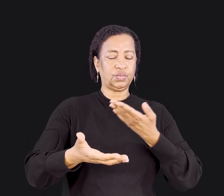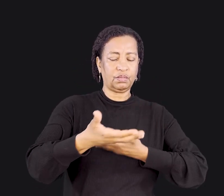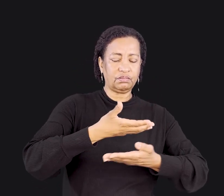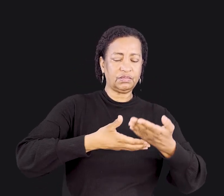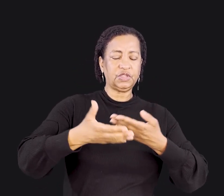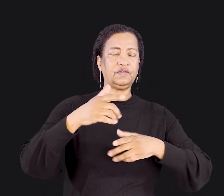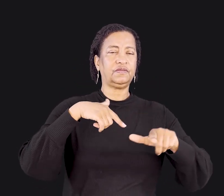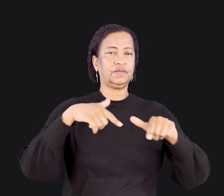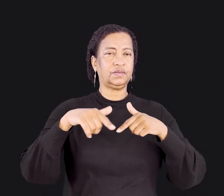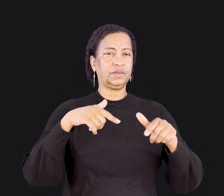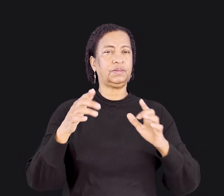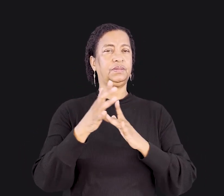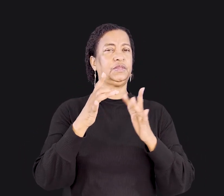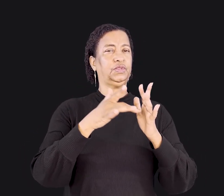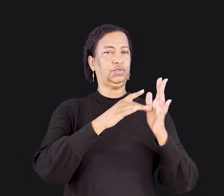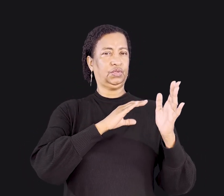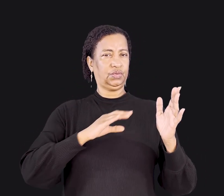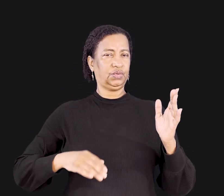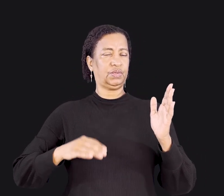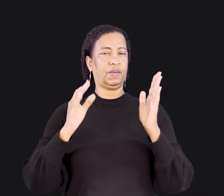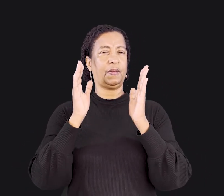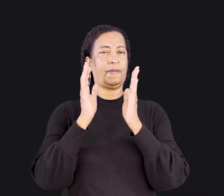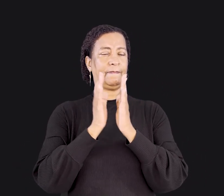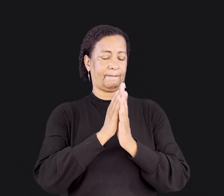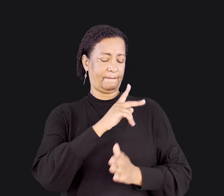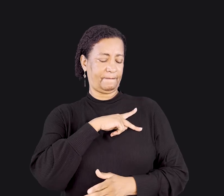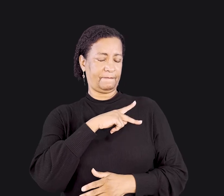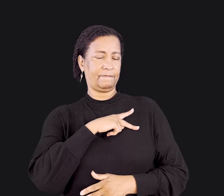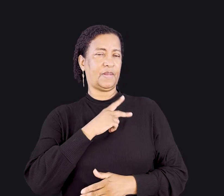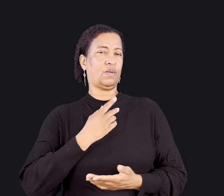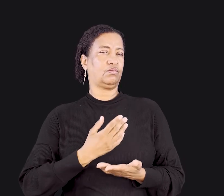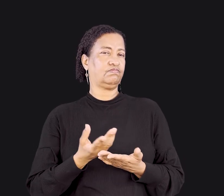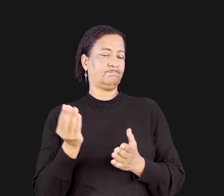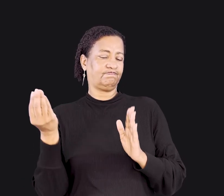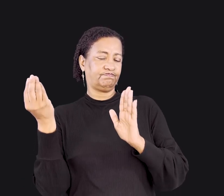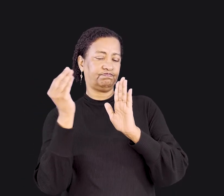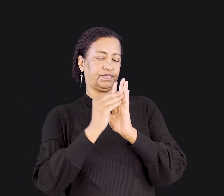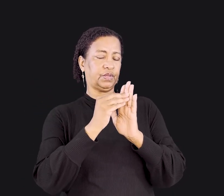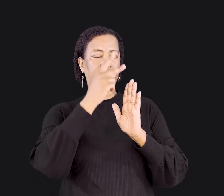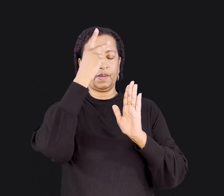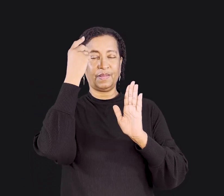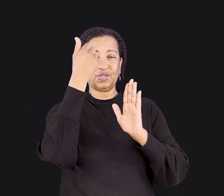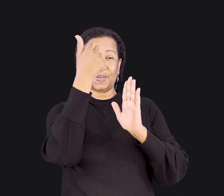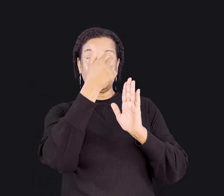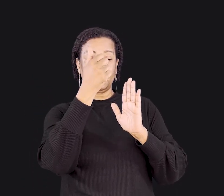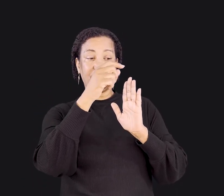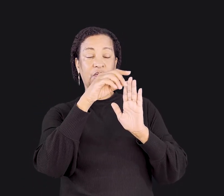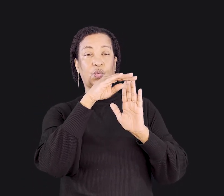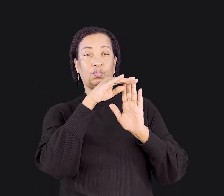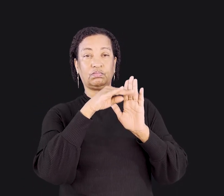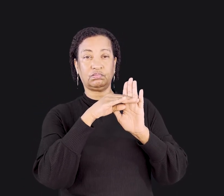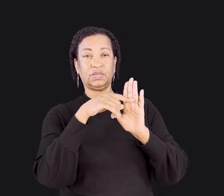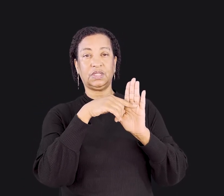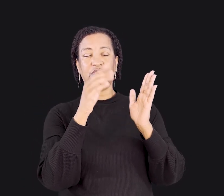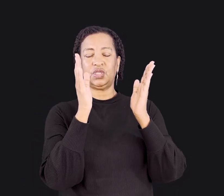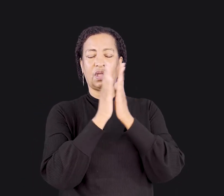na obra de Jesus Cristo, Paulo colocava essa pessoa como primeiro na lista e orava por ela sem